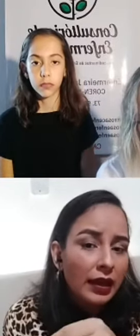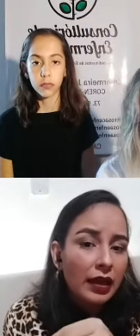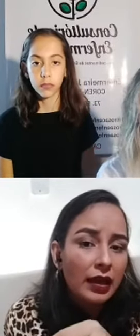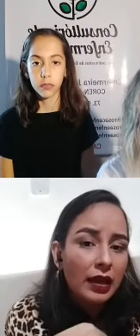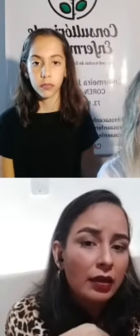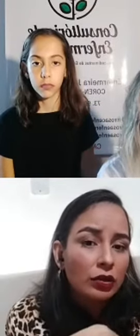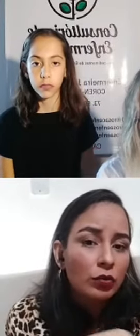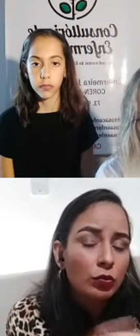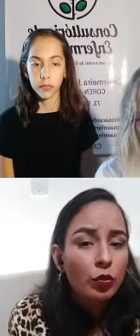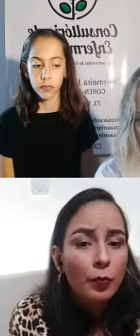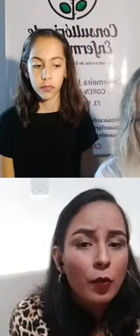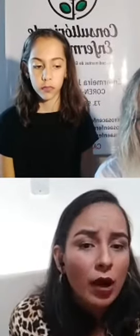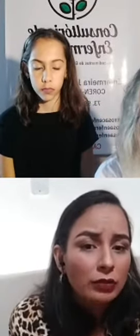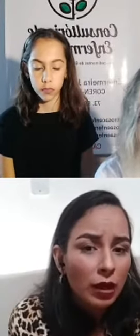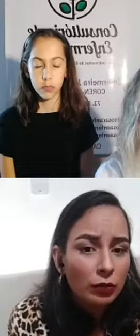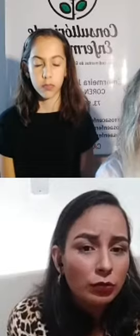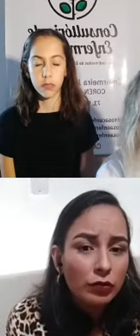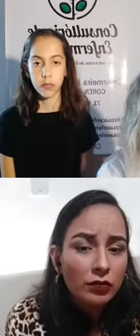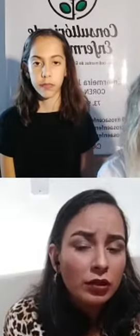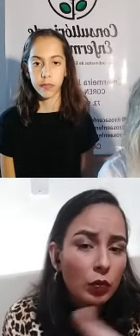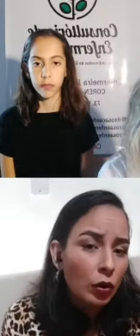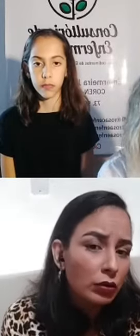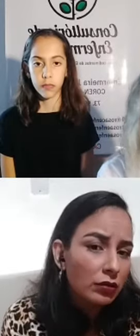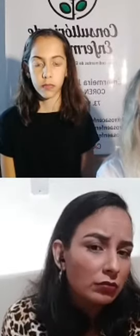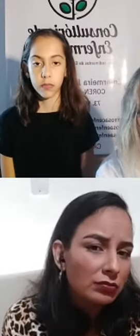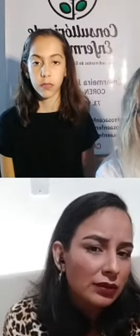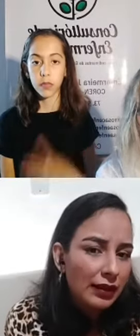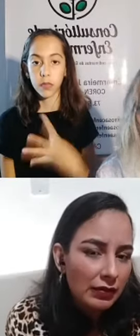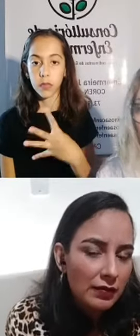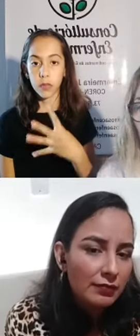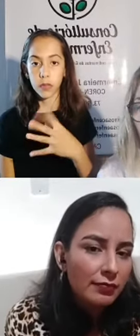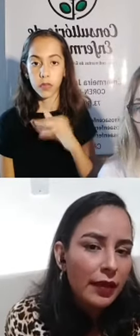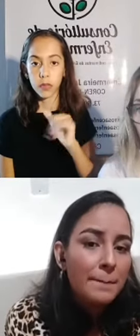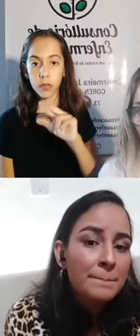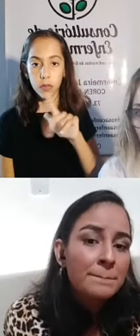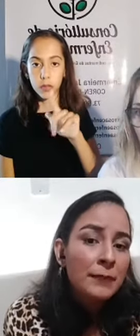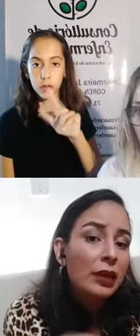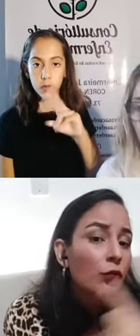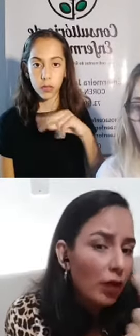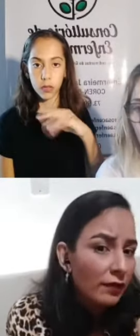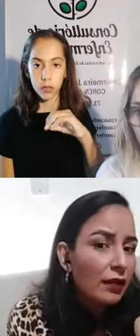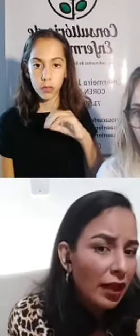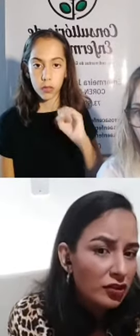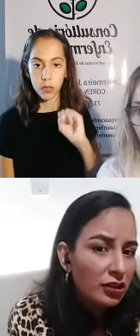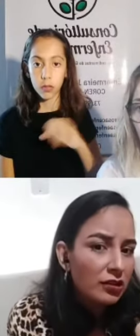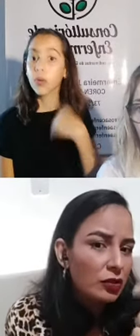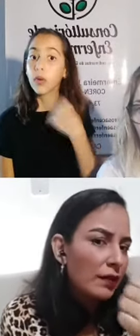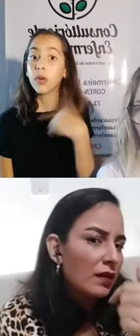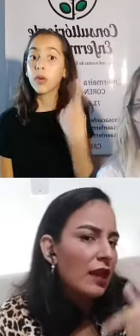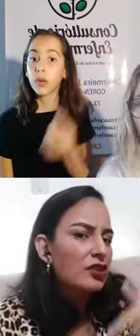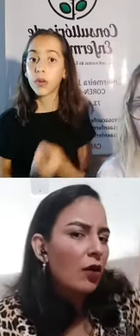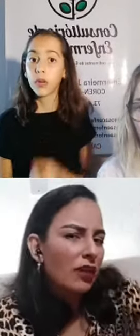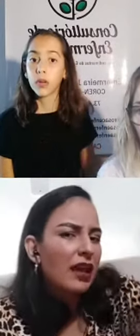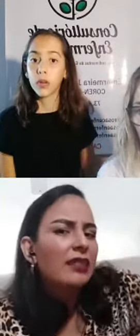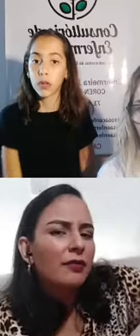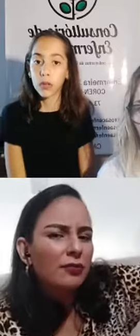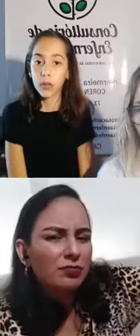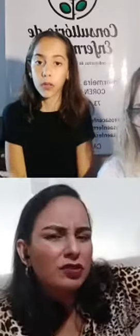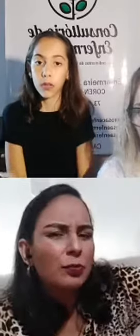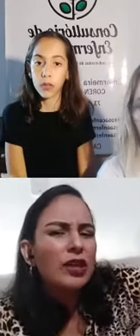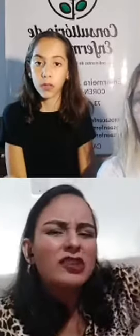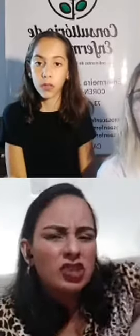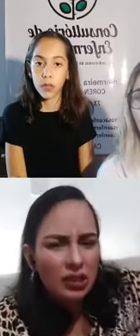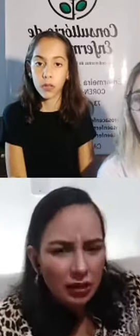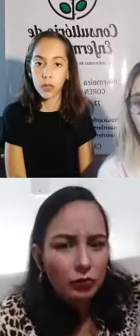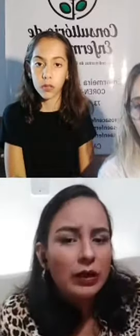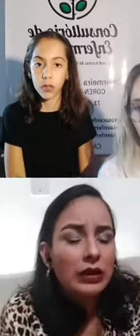né? Eu tenho num grupo 4 alunos e no outro eu tenho 3, né? E um é celular de, tipo assim, é de alguém tipo